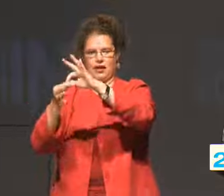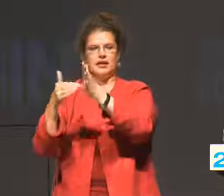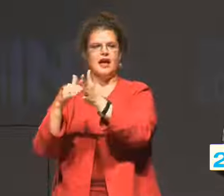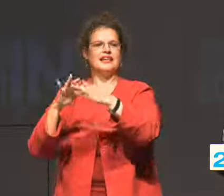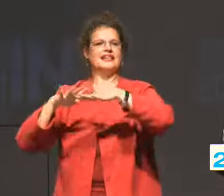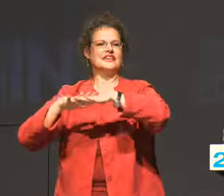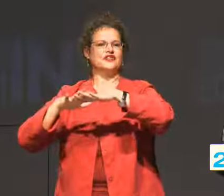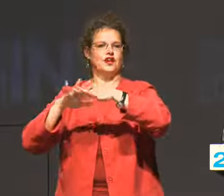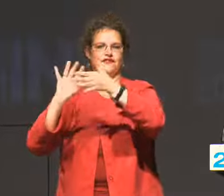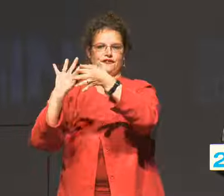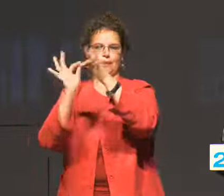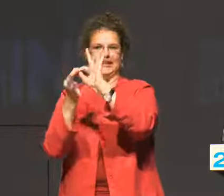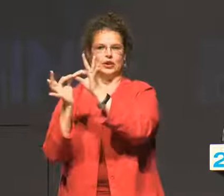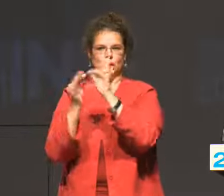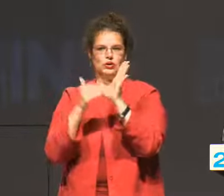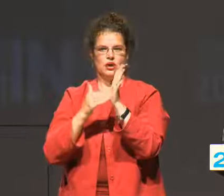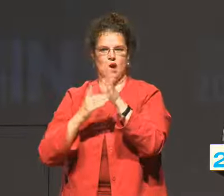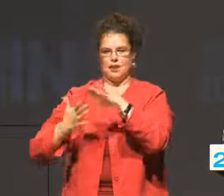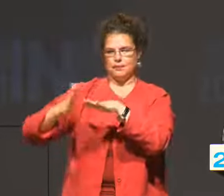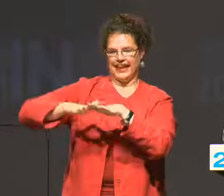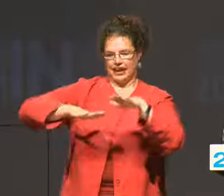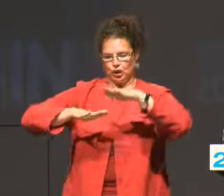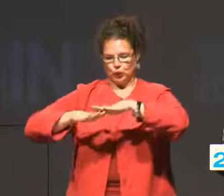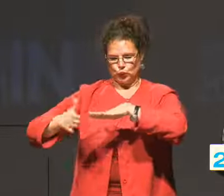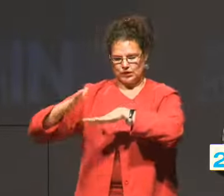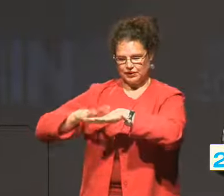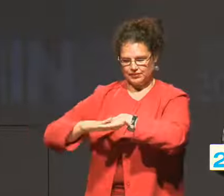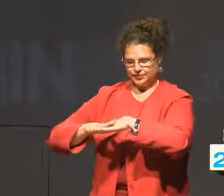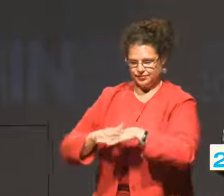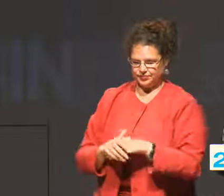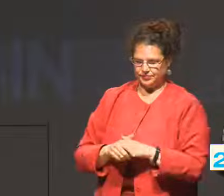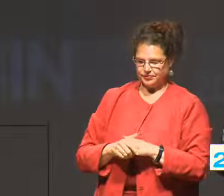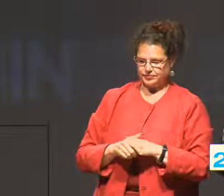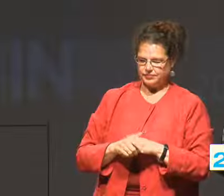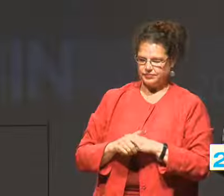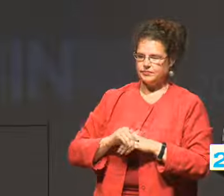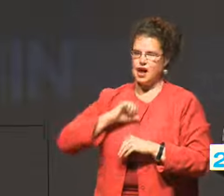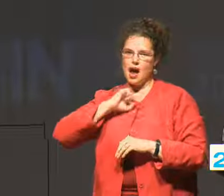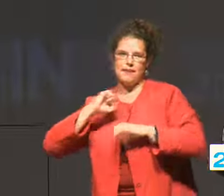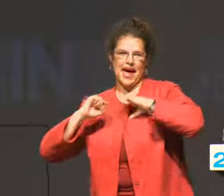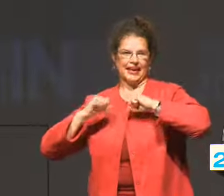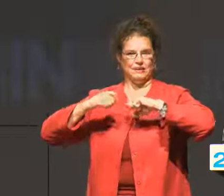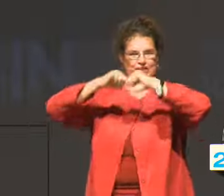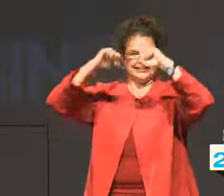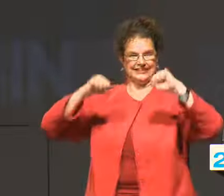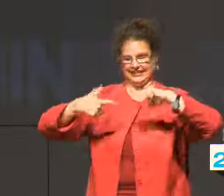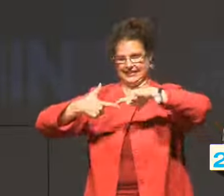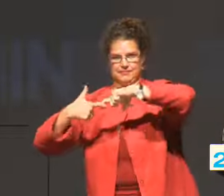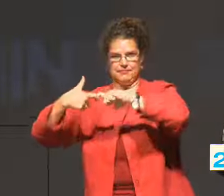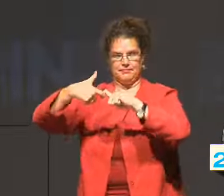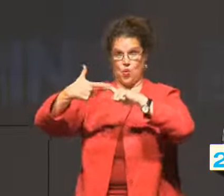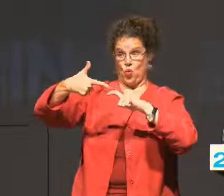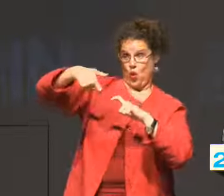Wir sehen jetzt auch hier auf diesem Bild ganz viele Verbindungen. Kandinsky drückt es speziell aus